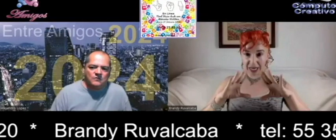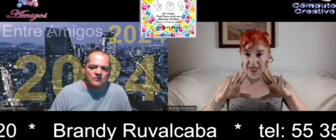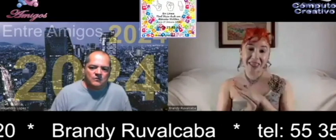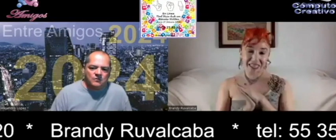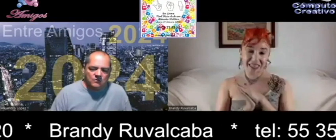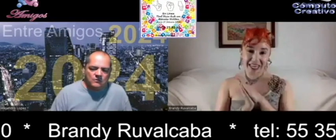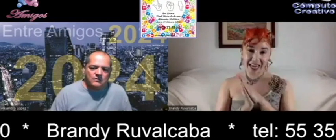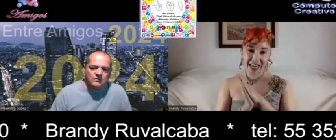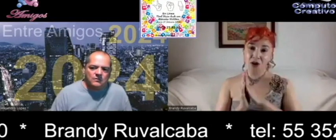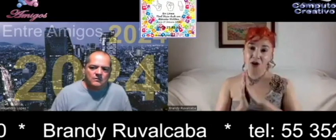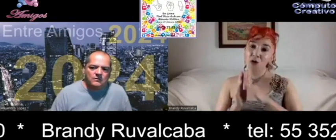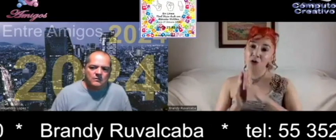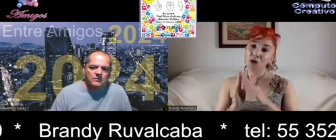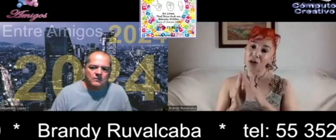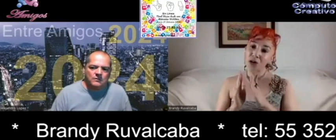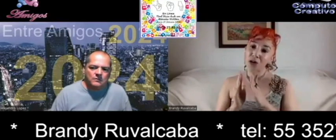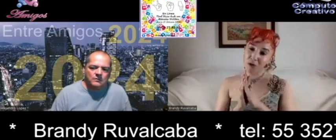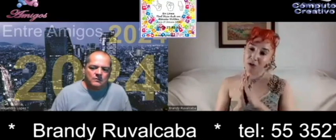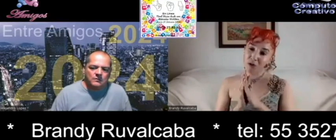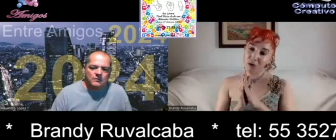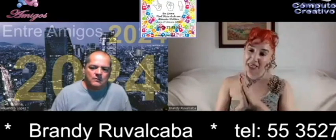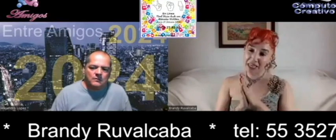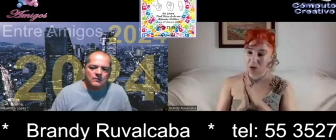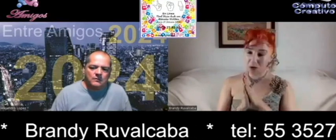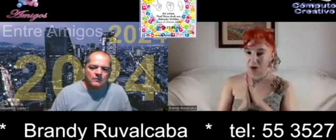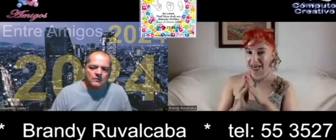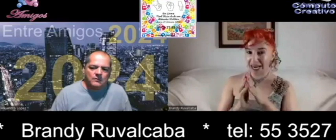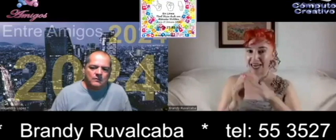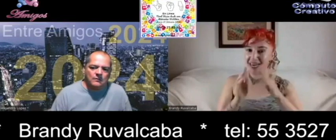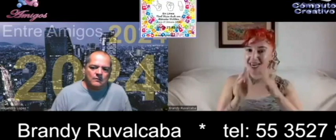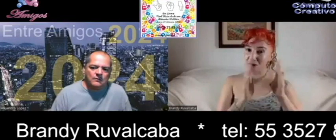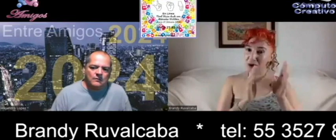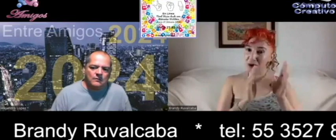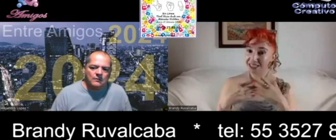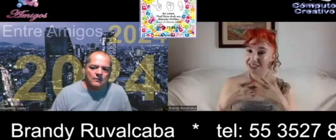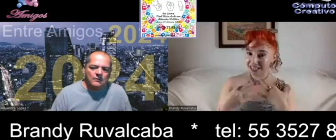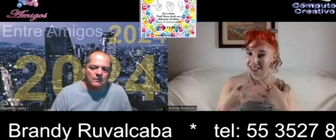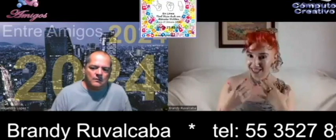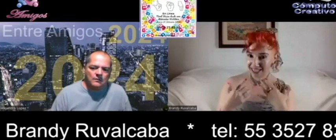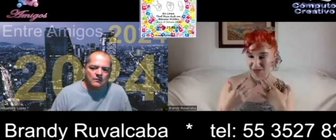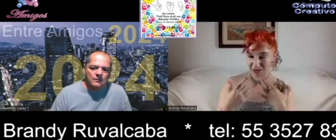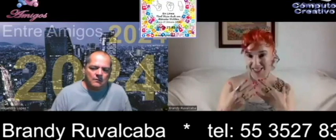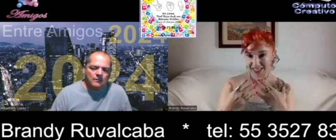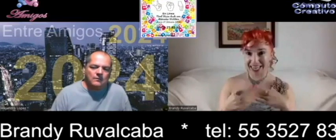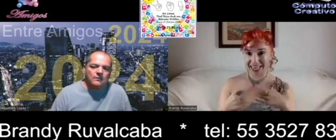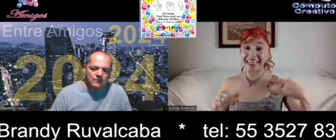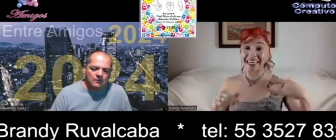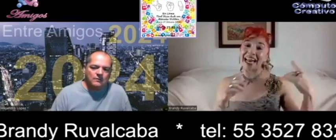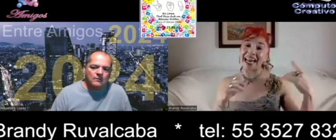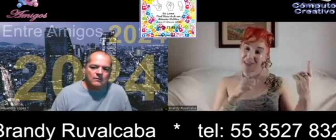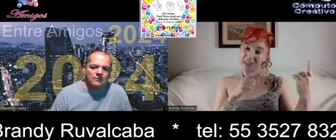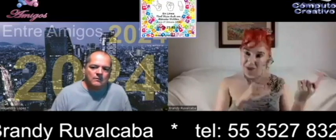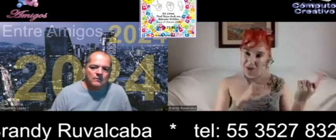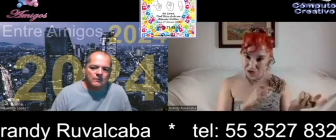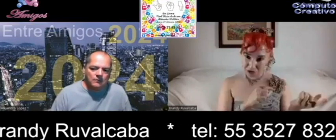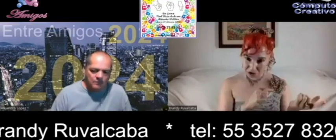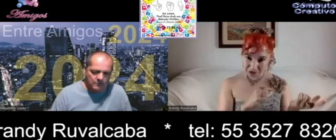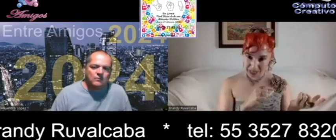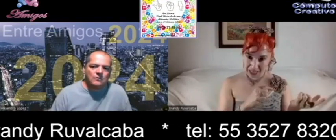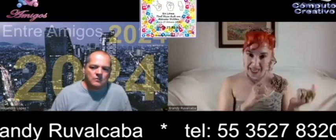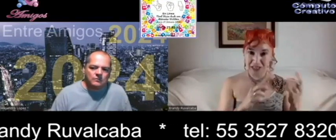gramática propia. Ujú. Y la gramática no corresponde igual a la lengua de señas mexicana que al